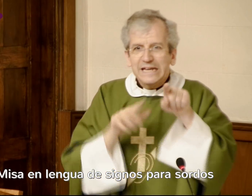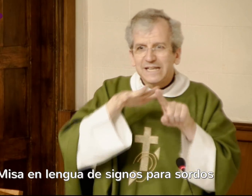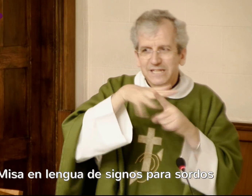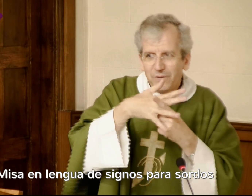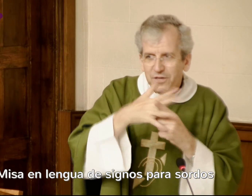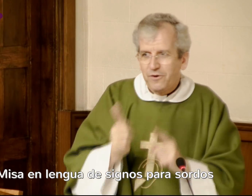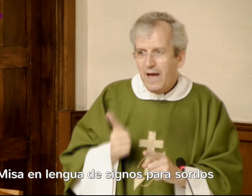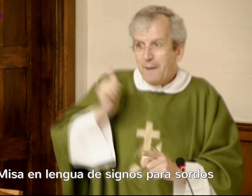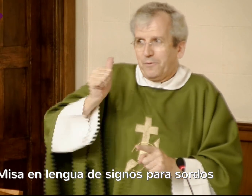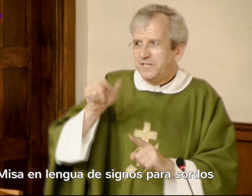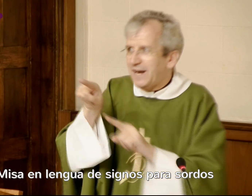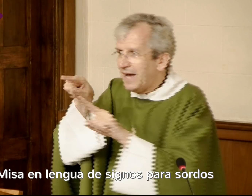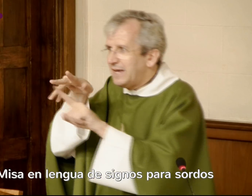esta situación, aprovecharla,